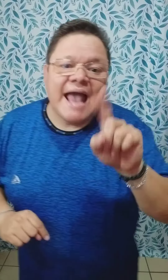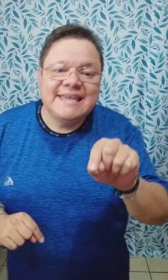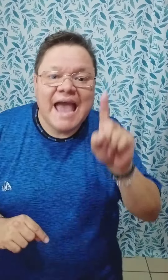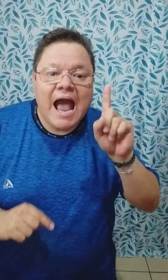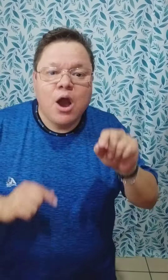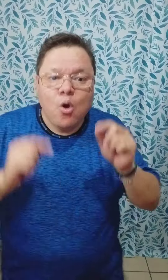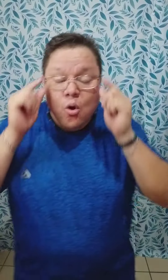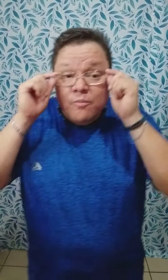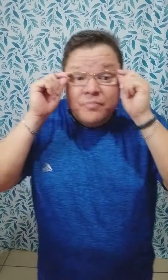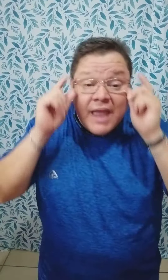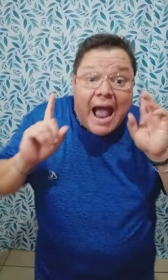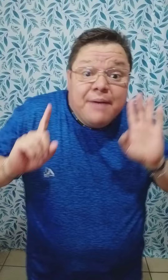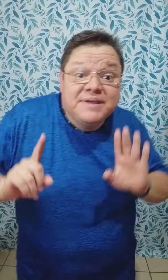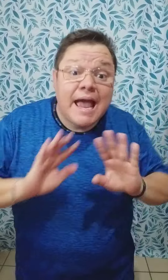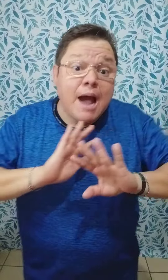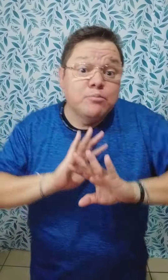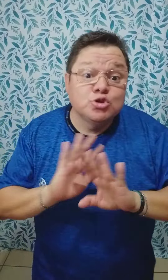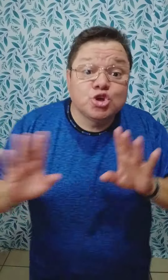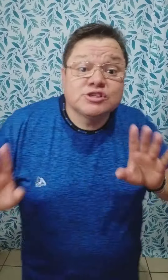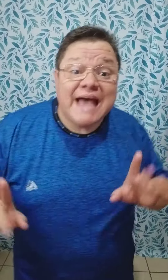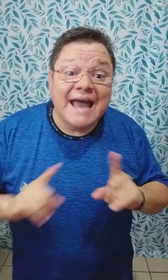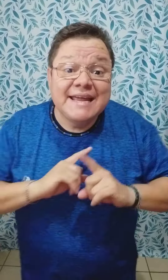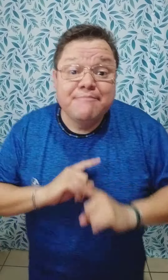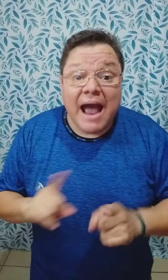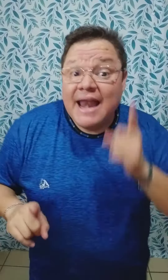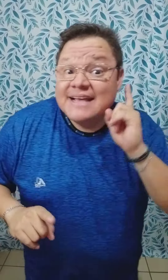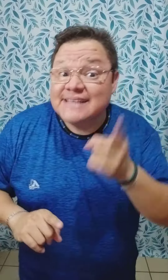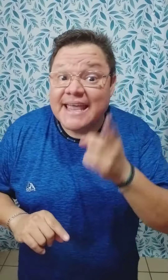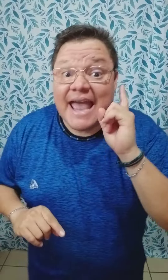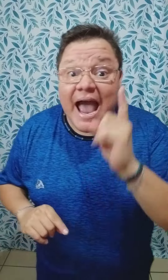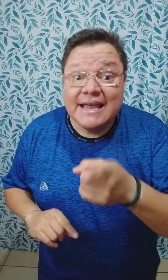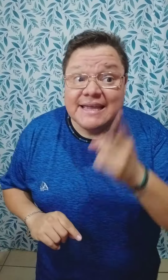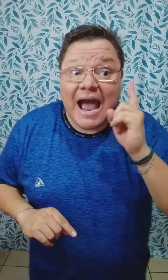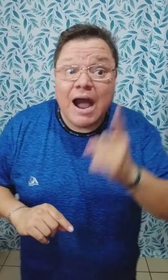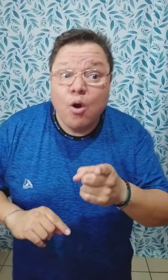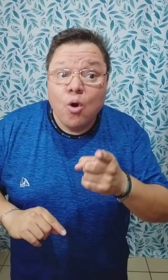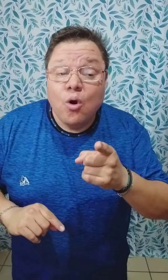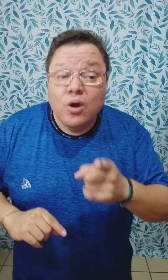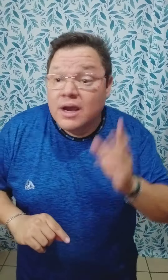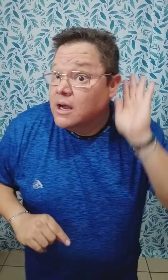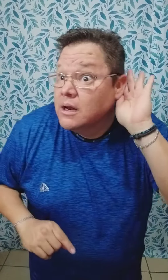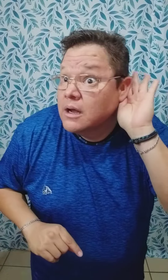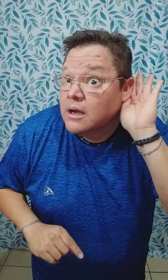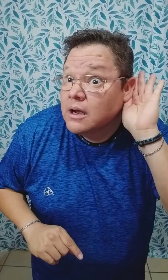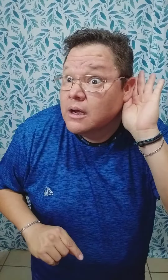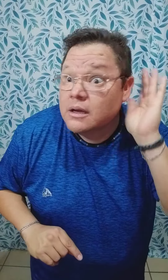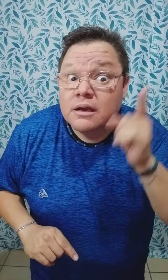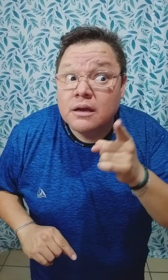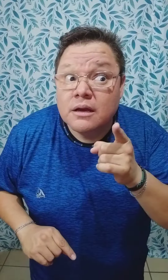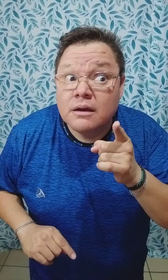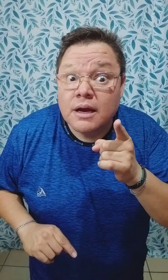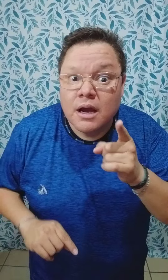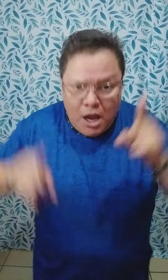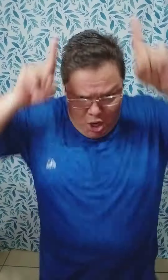muchos animales. En la granja había vacas.